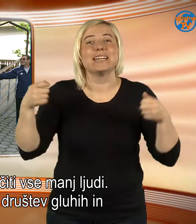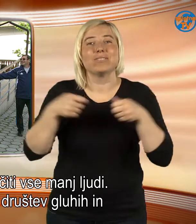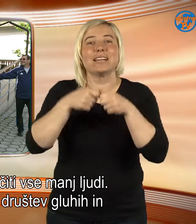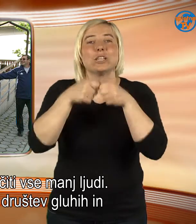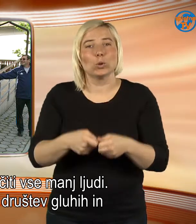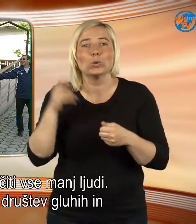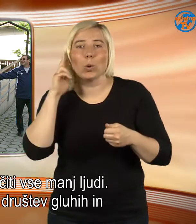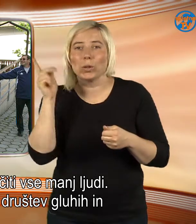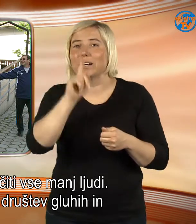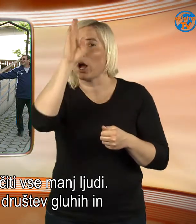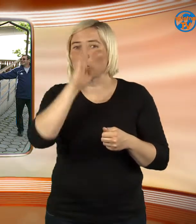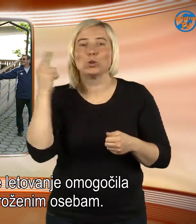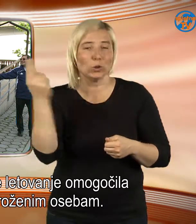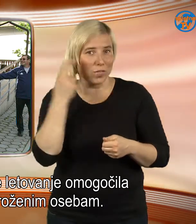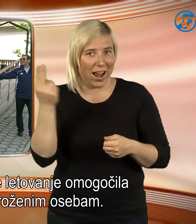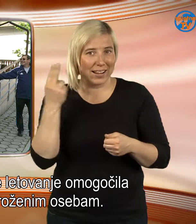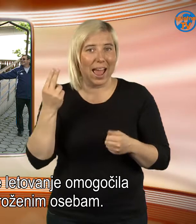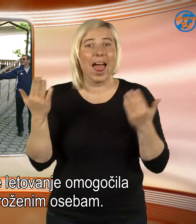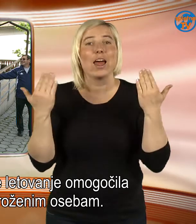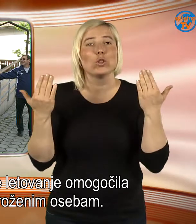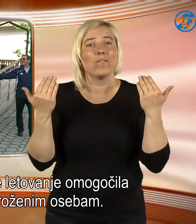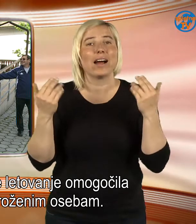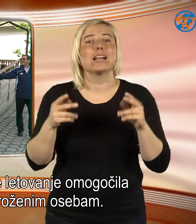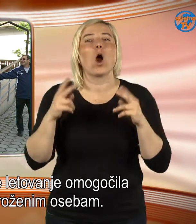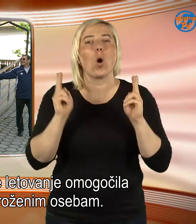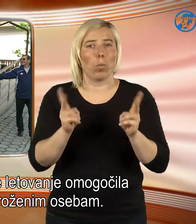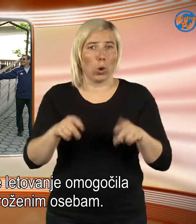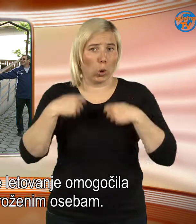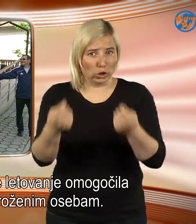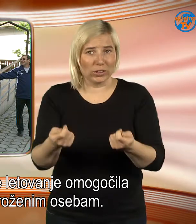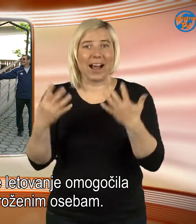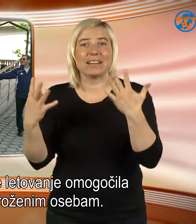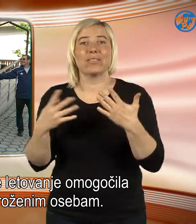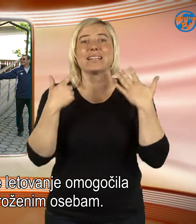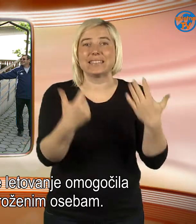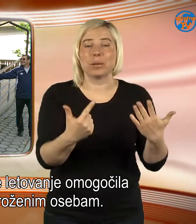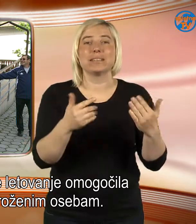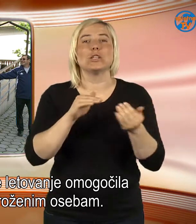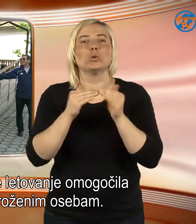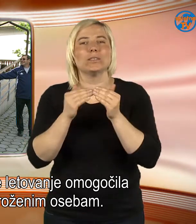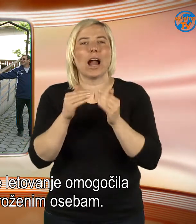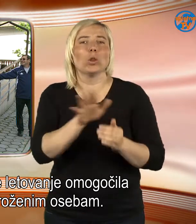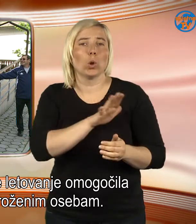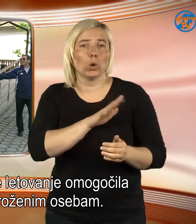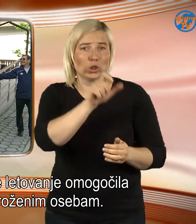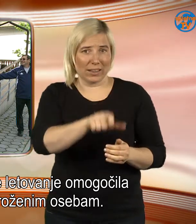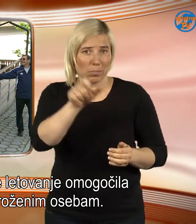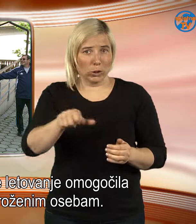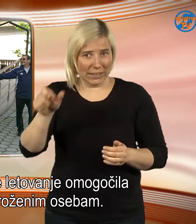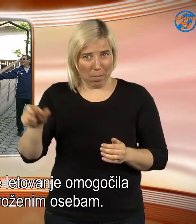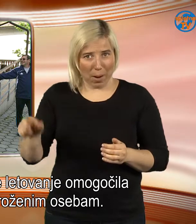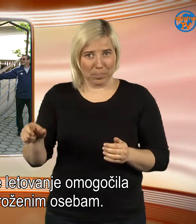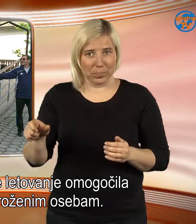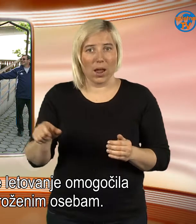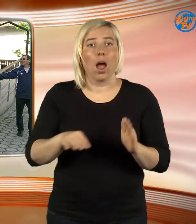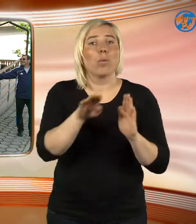Letos je Zveza društev gluhih in naglušnih Slovenije letovanje omogočila 79 socialno ogroženim